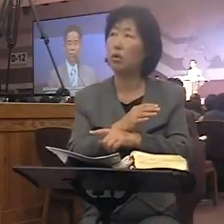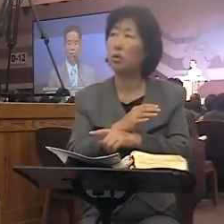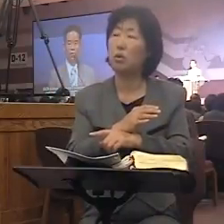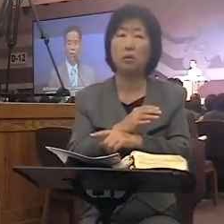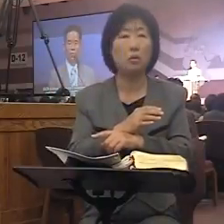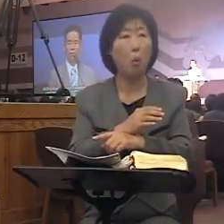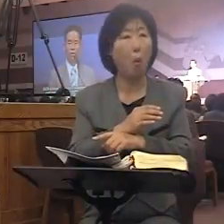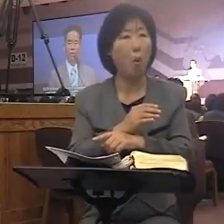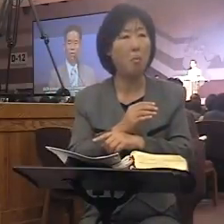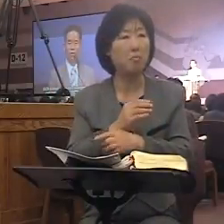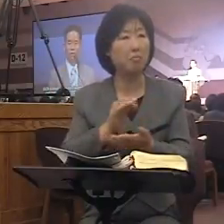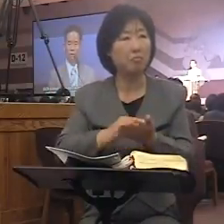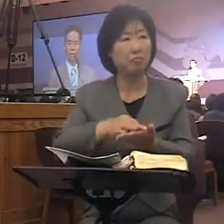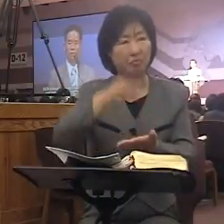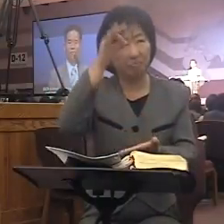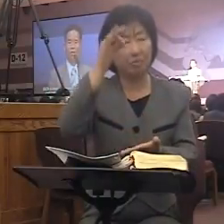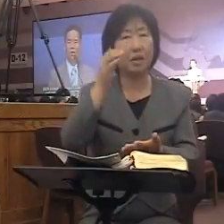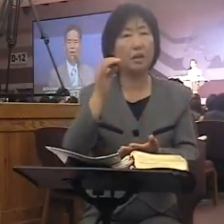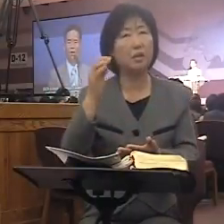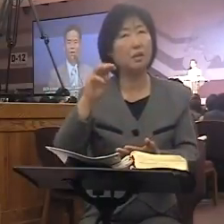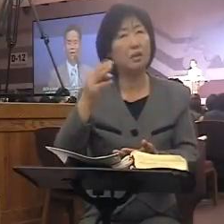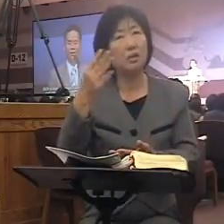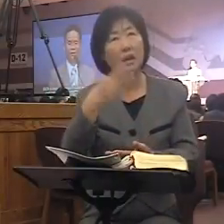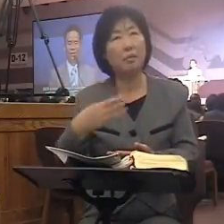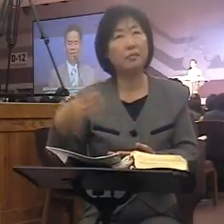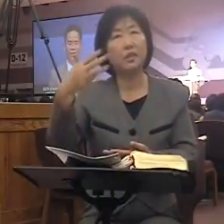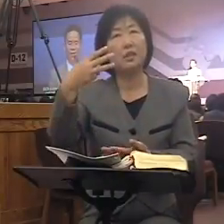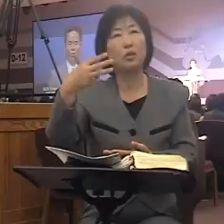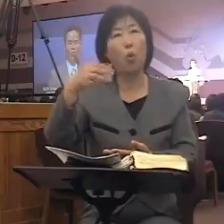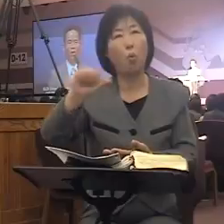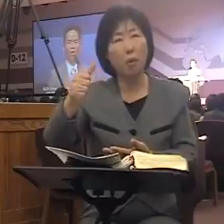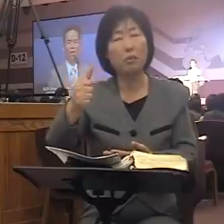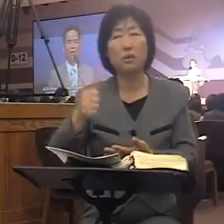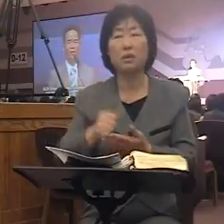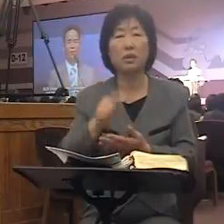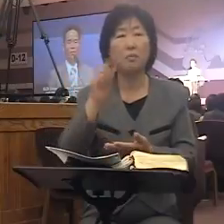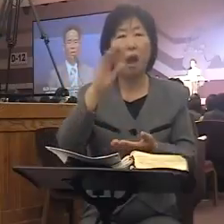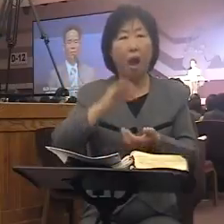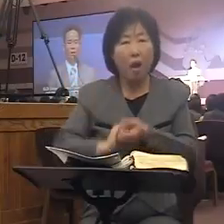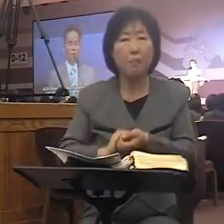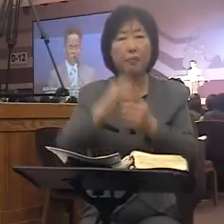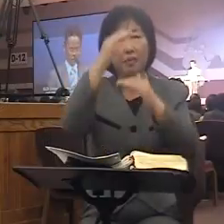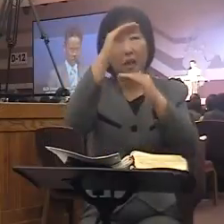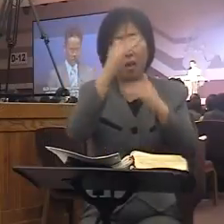비쌉니다. 3,500불 하는데 그만큼 이